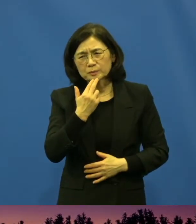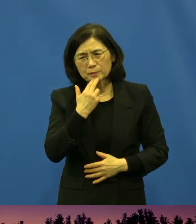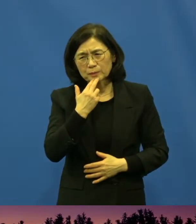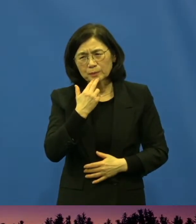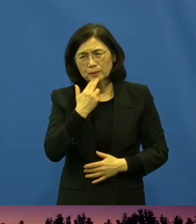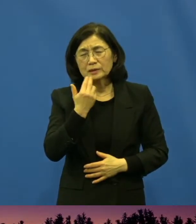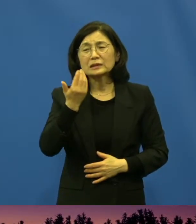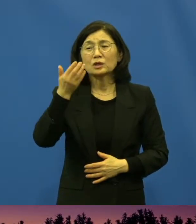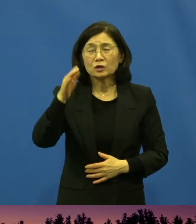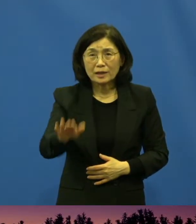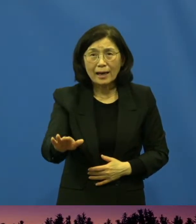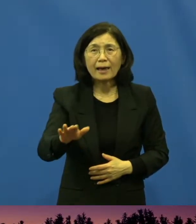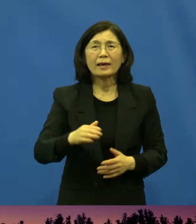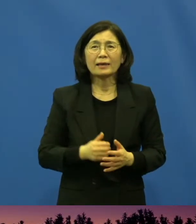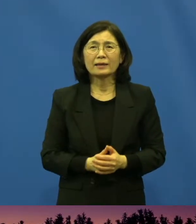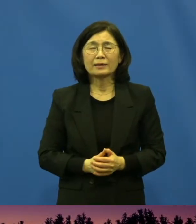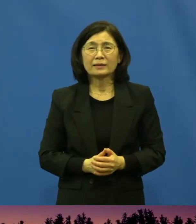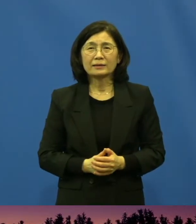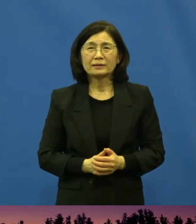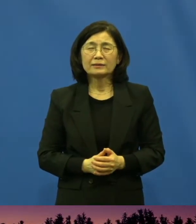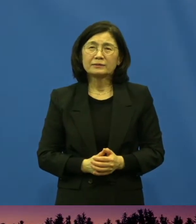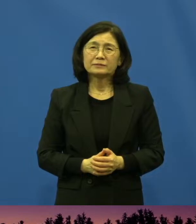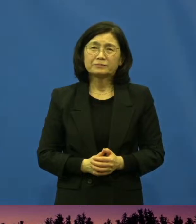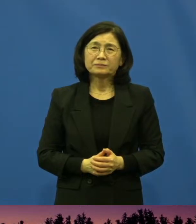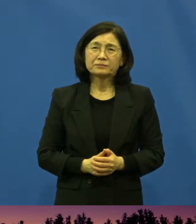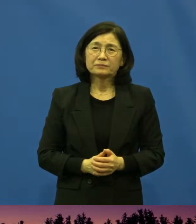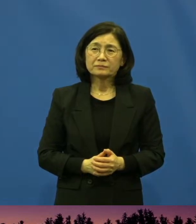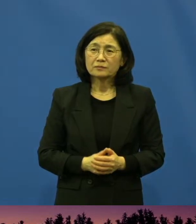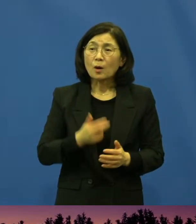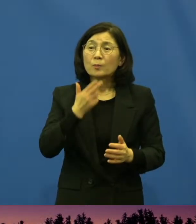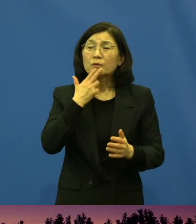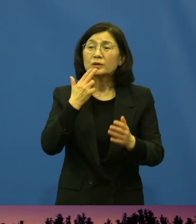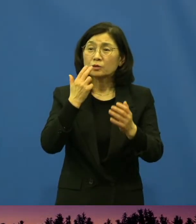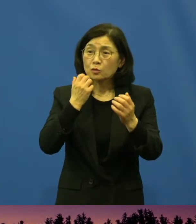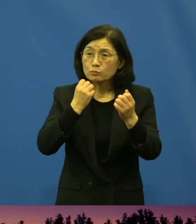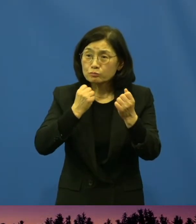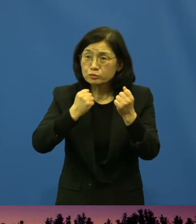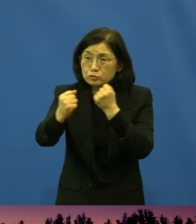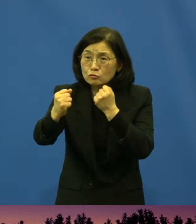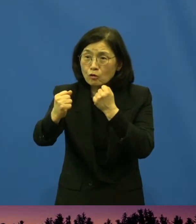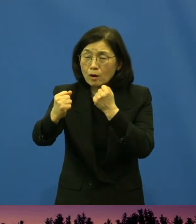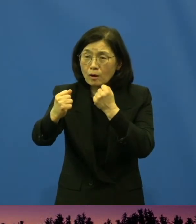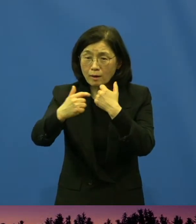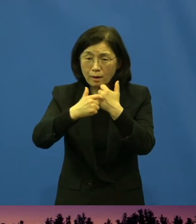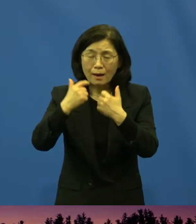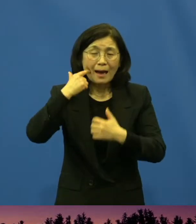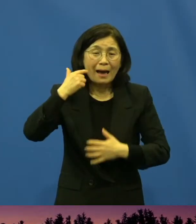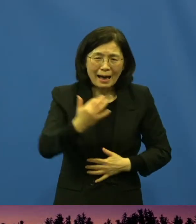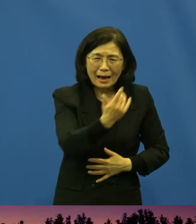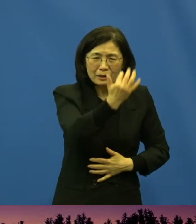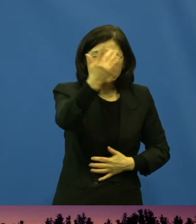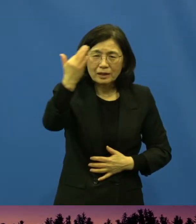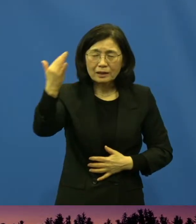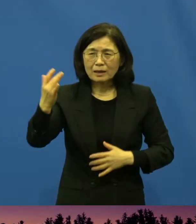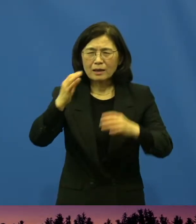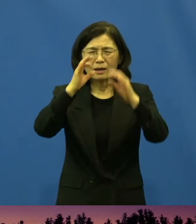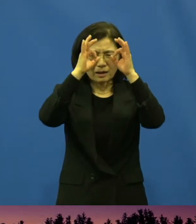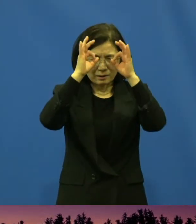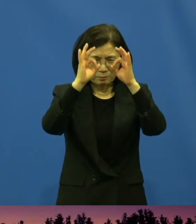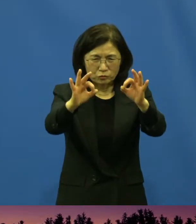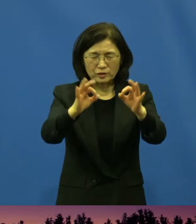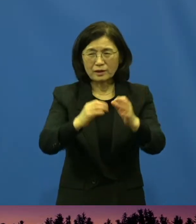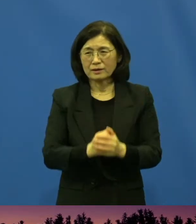거죠. 사랑받을 만한 게 없는데 아름답게 보는 거죠. 솔로몬이